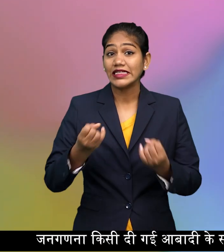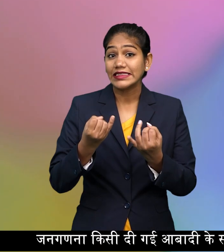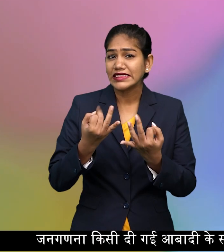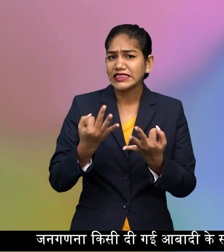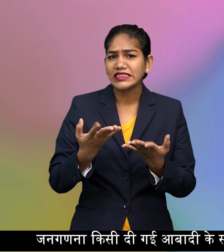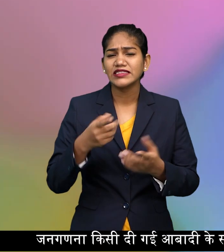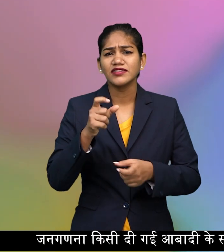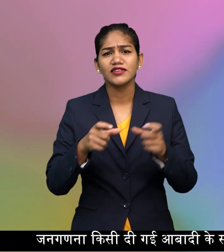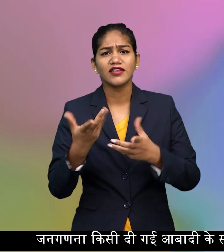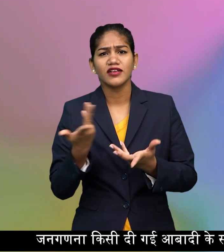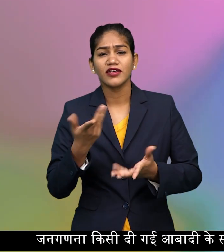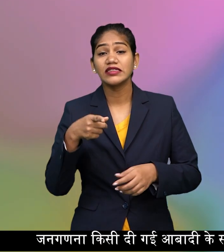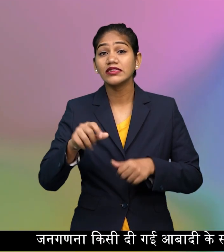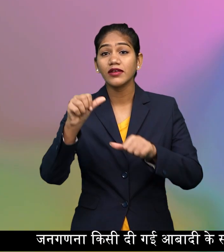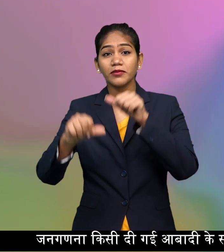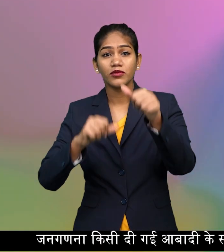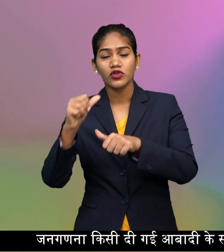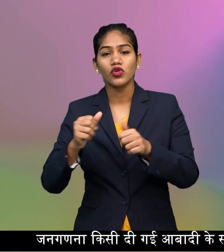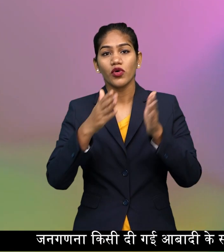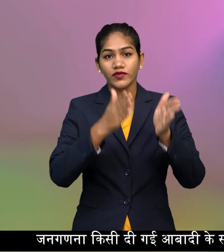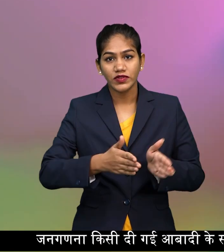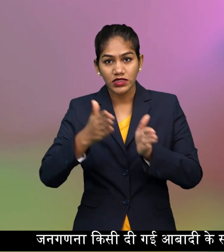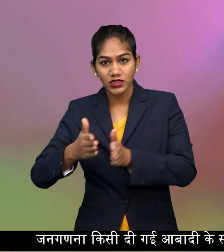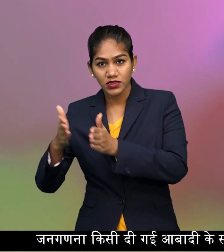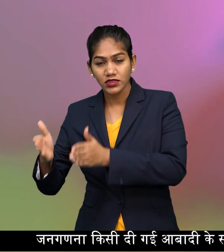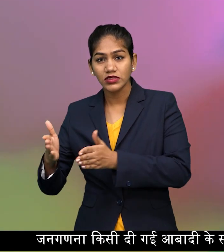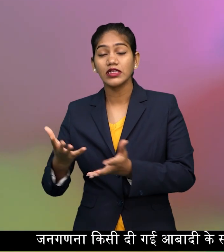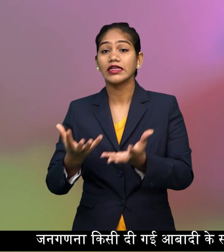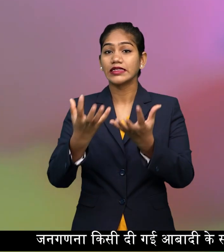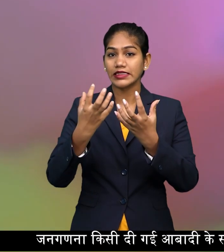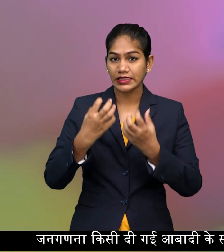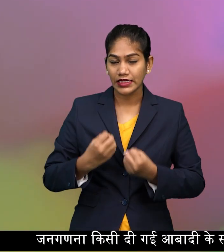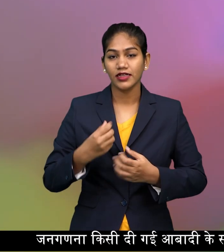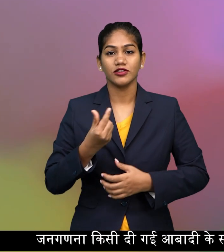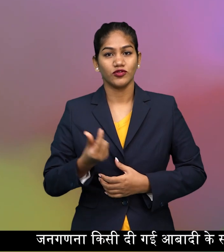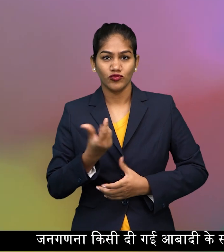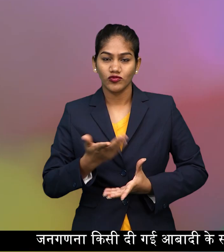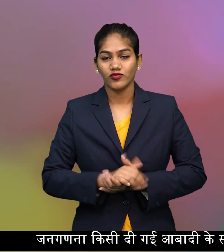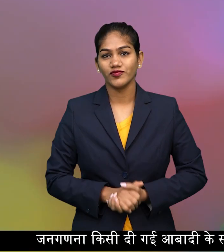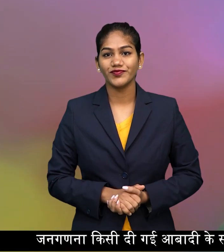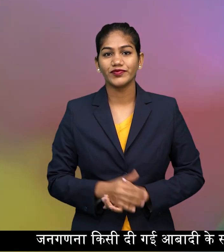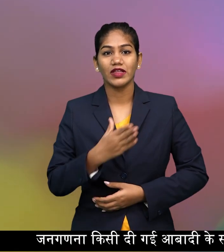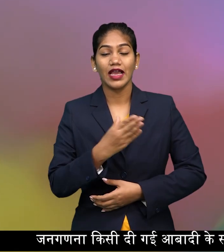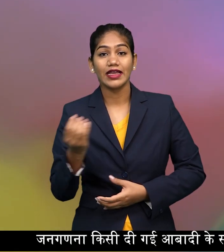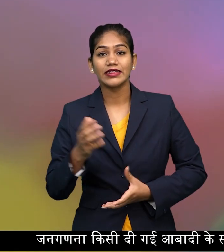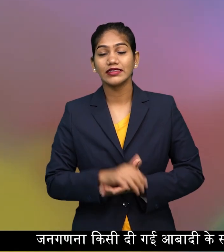जनगणना किसी दी गई आबादी के सदस्यों के बारे में व्यवस्थित रूप से जानकारी प्राप्त करने